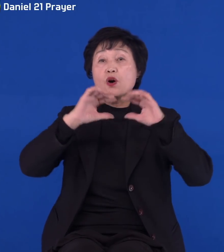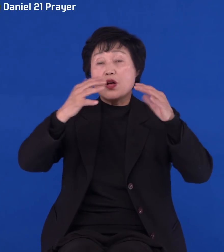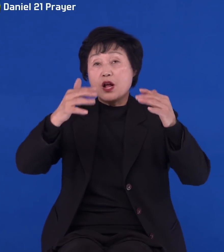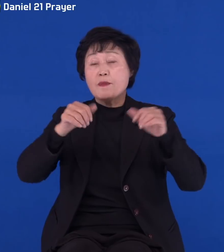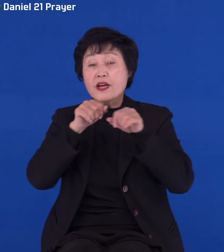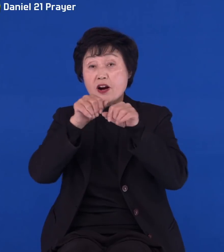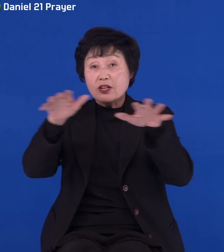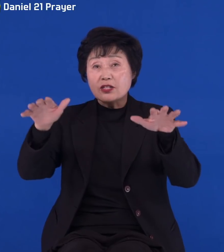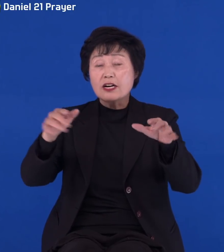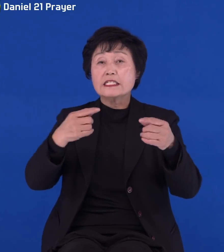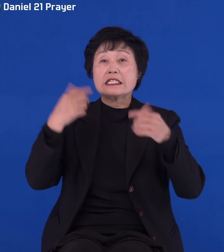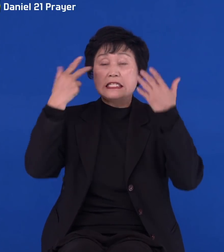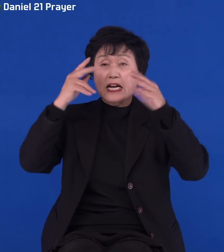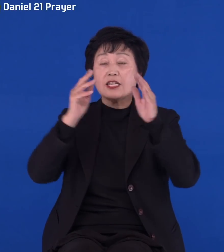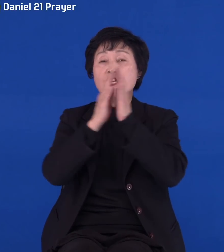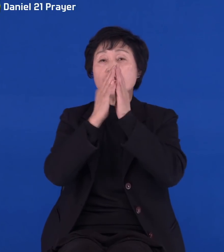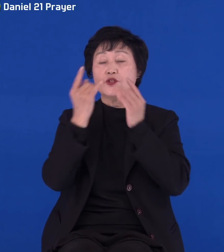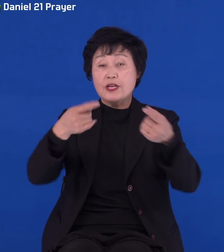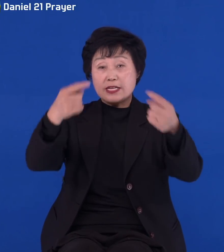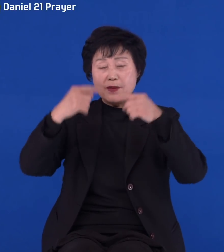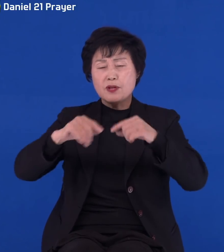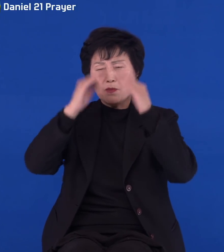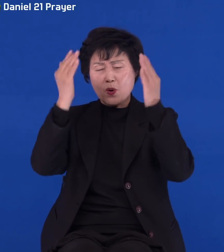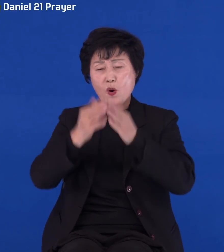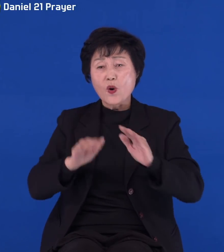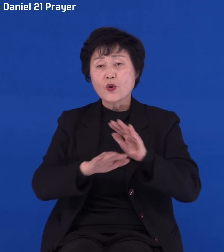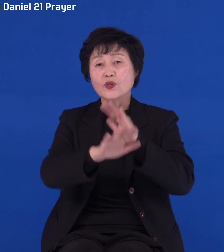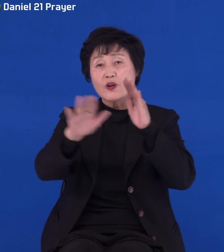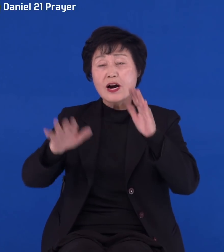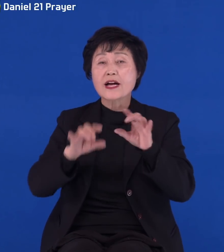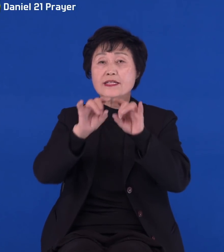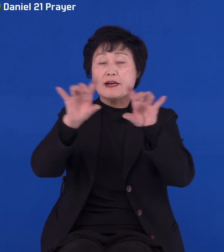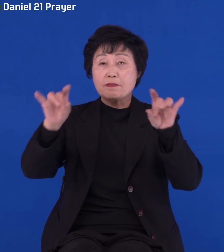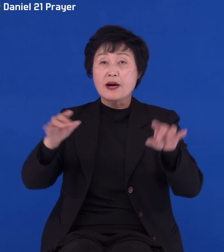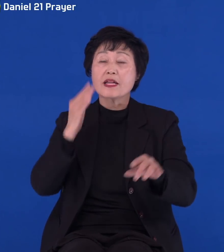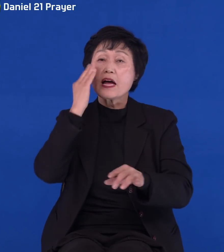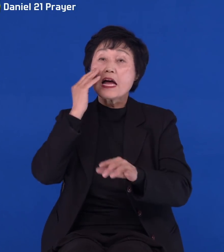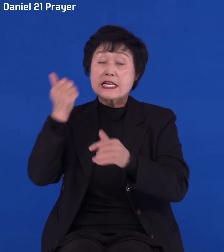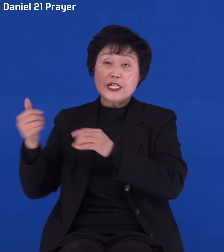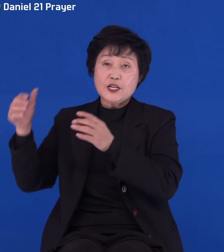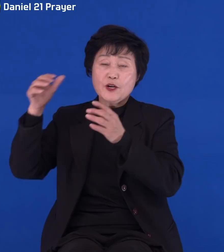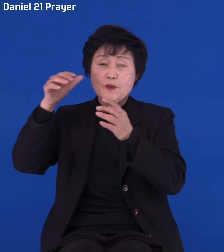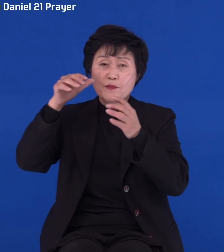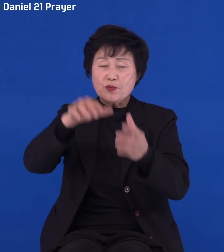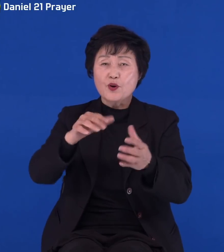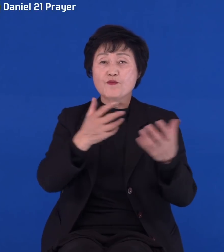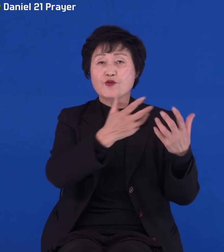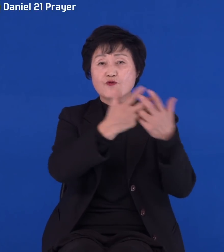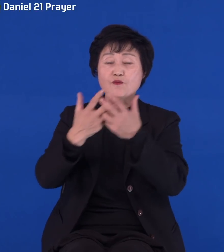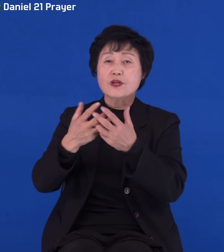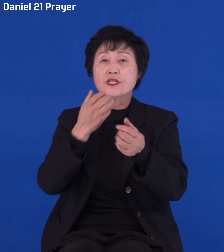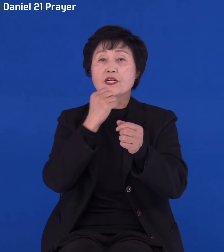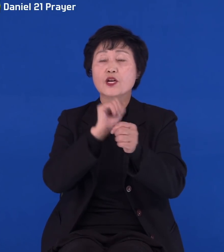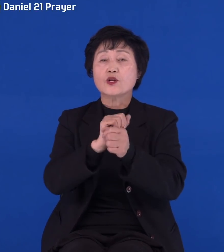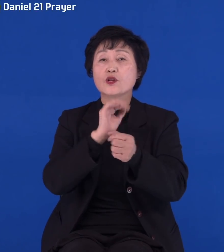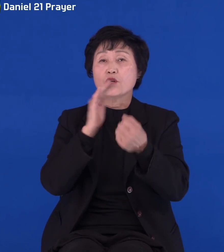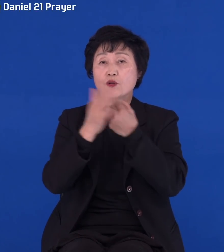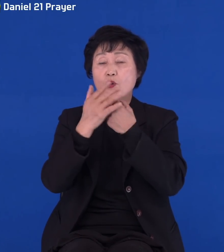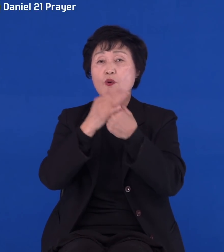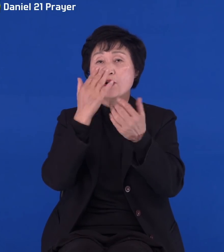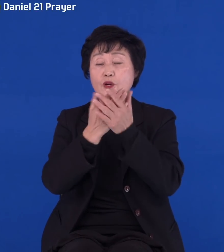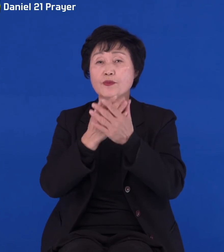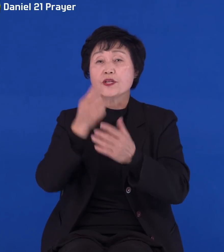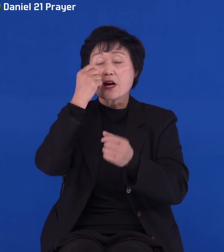기도에 참여하는 모든 가정에서 이 기름 부음이 흘러가게 하여 주시옵소서. 긍휼의 하나님,